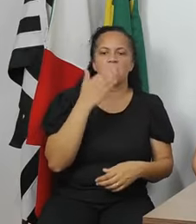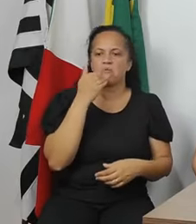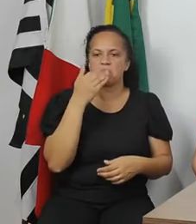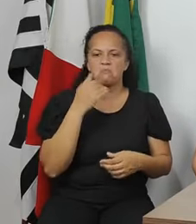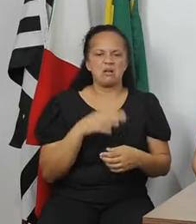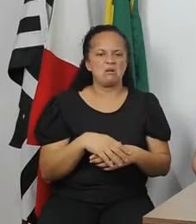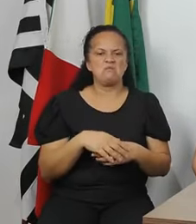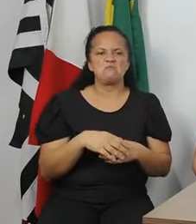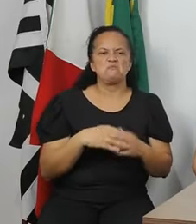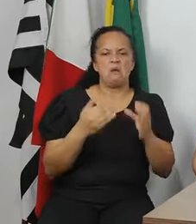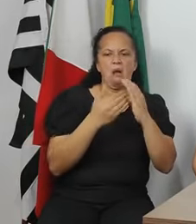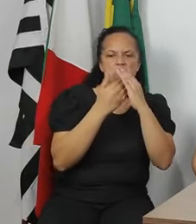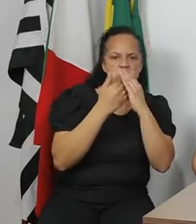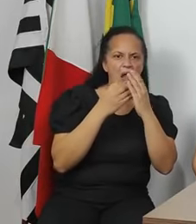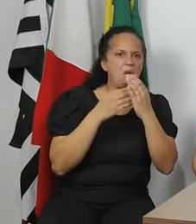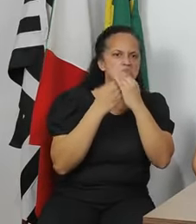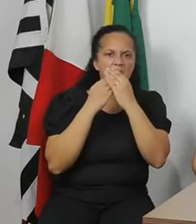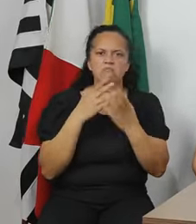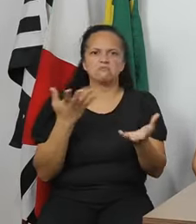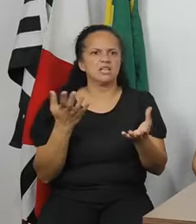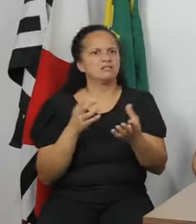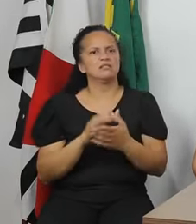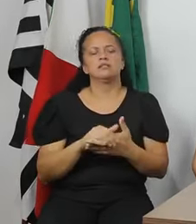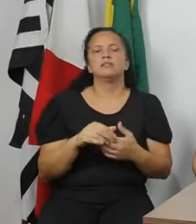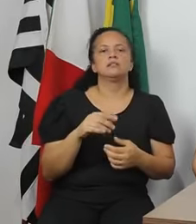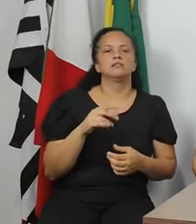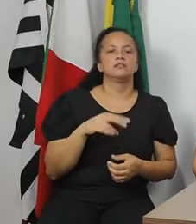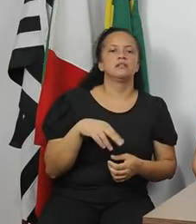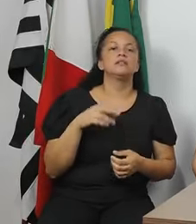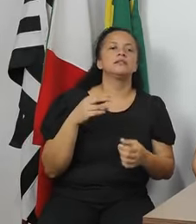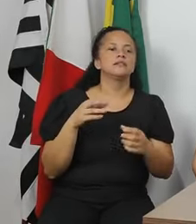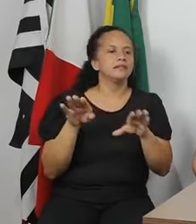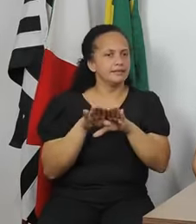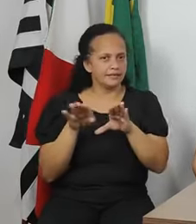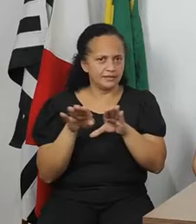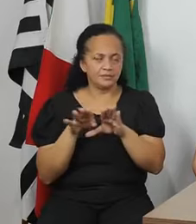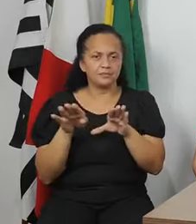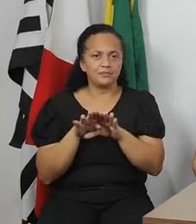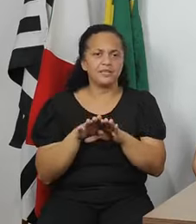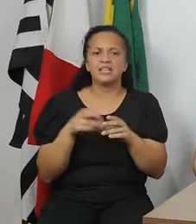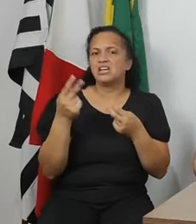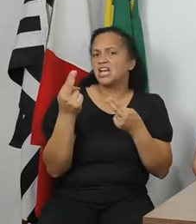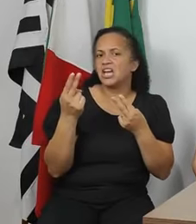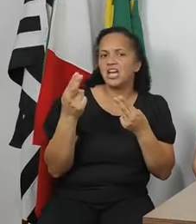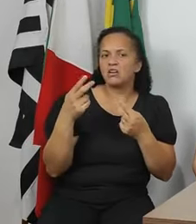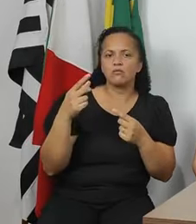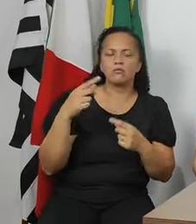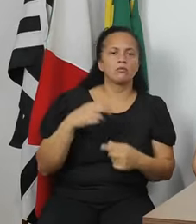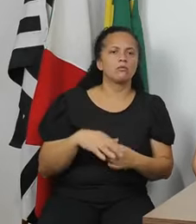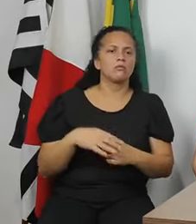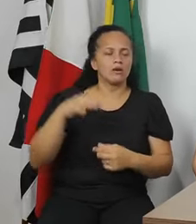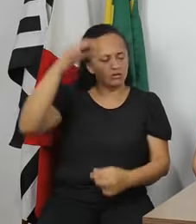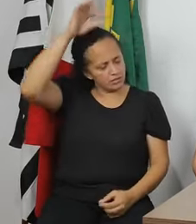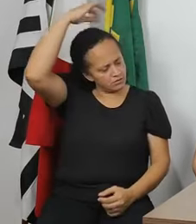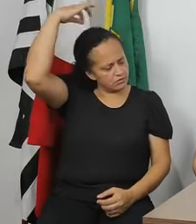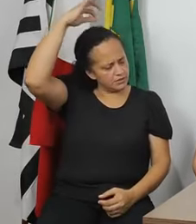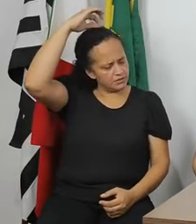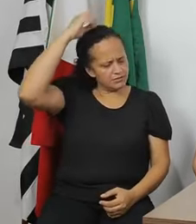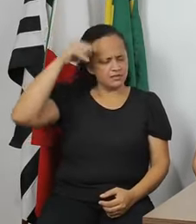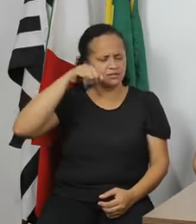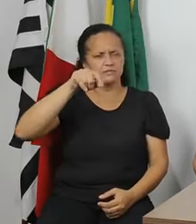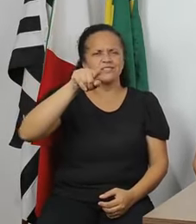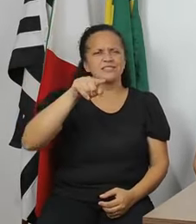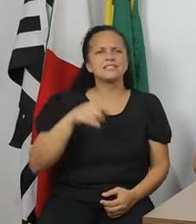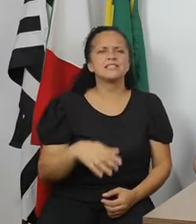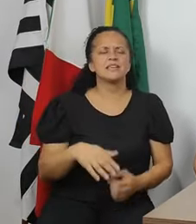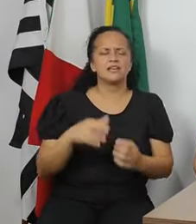E do lado espiritual, não adianta nada você jejuar e no outro dia você comer um monte de porcaria. Aonde vai estar a sua adoração a Deus se você fizer isso,